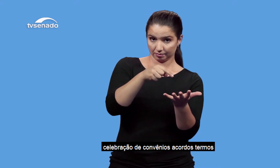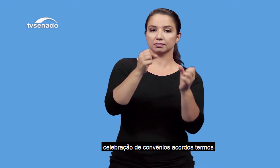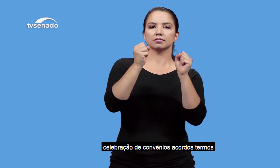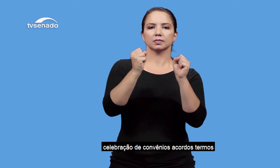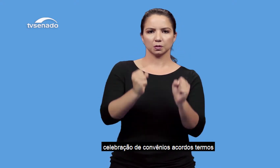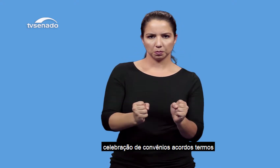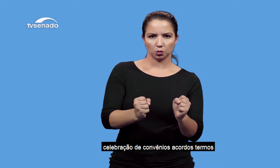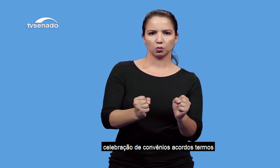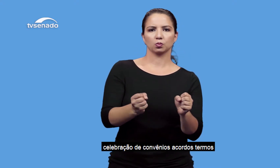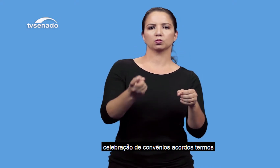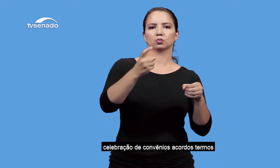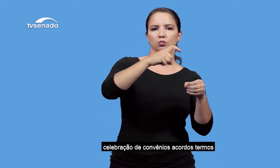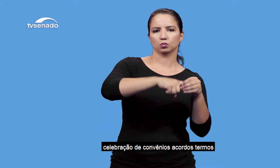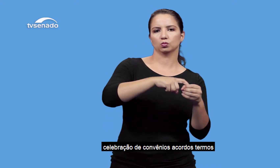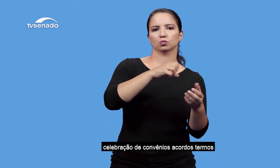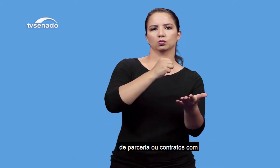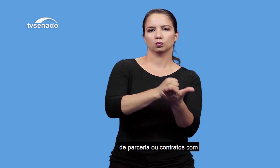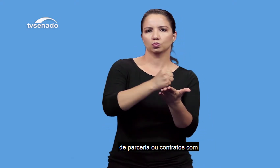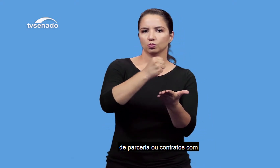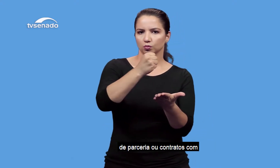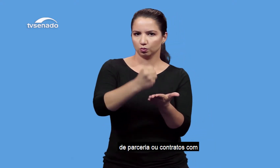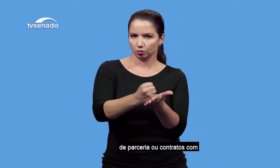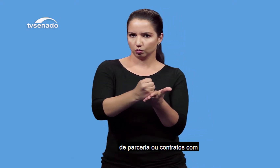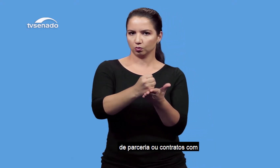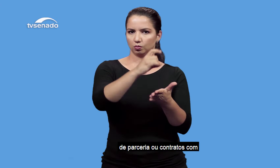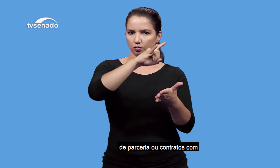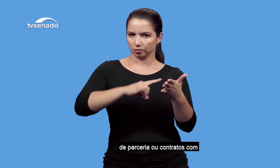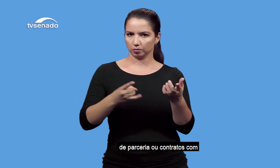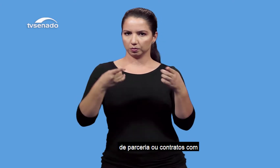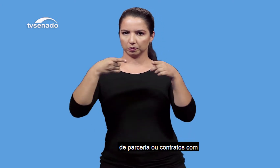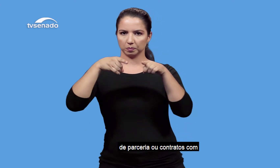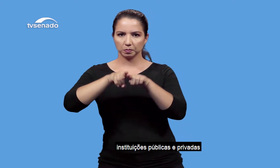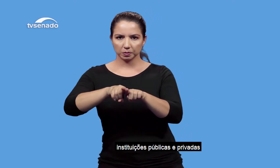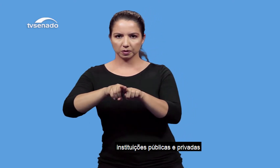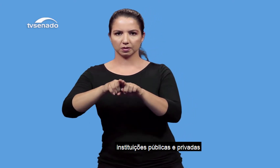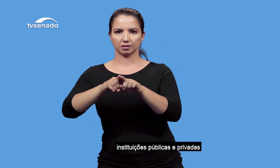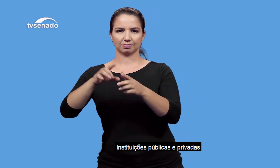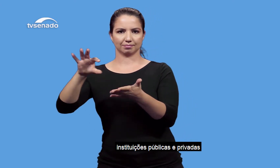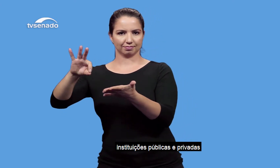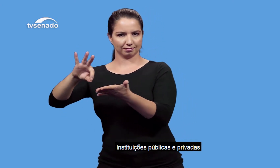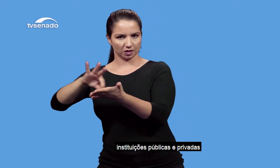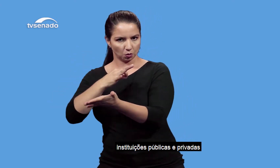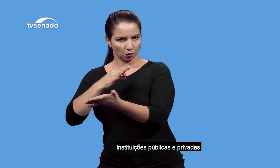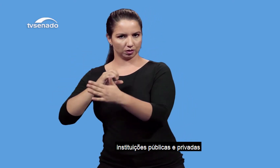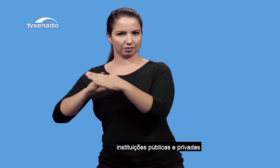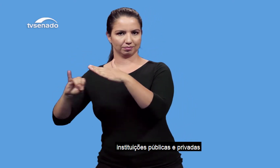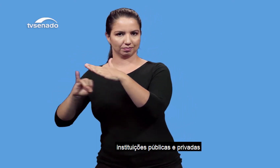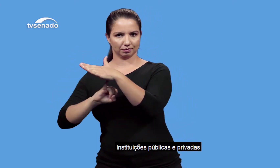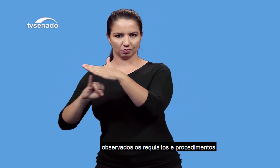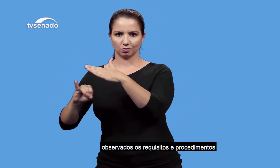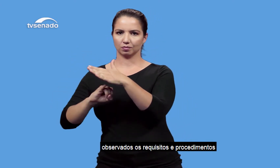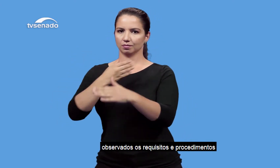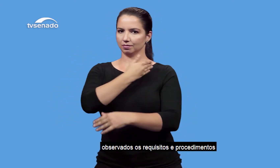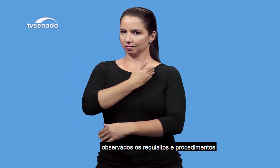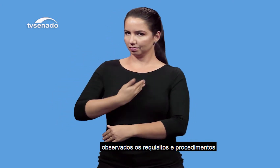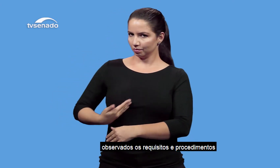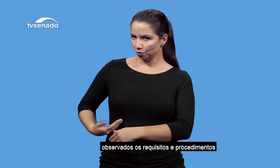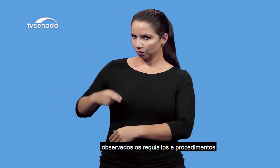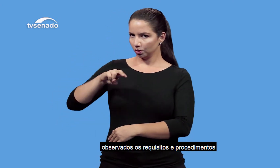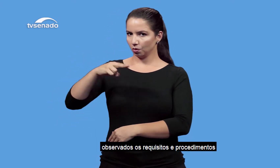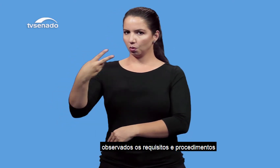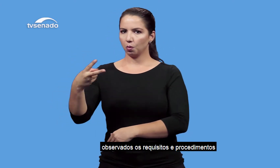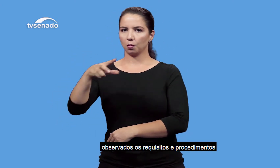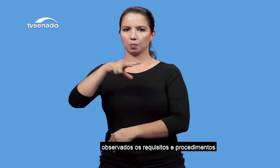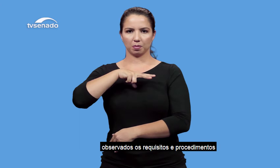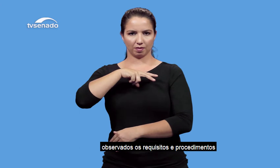convênios acordos termos de parceria ou contratos com instituições públicas e privadas observados os